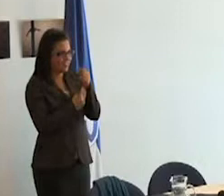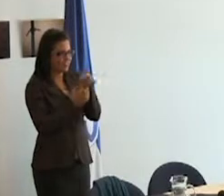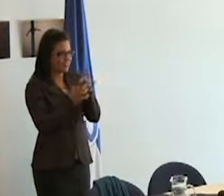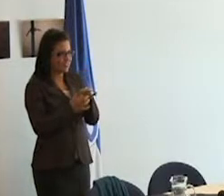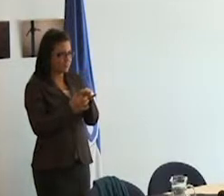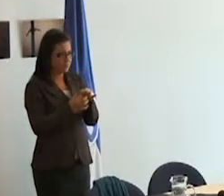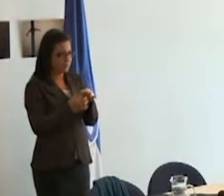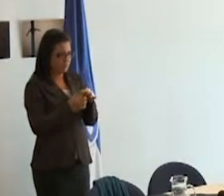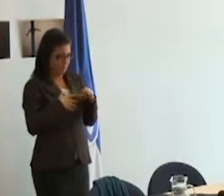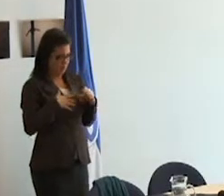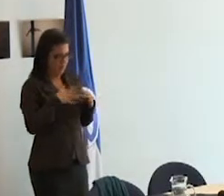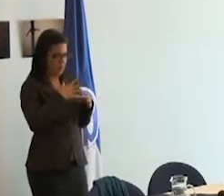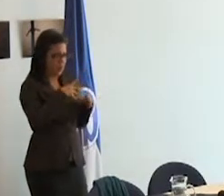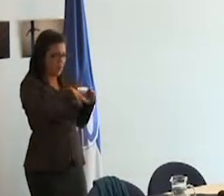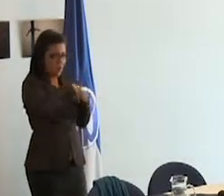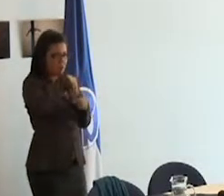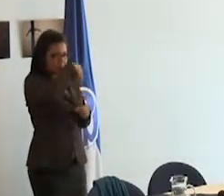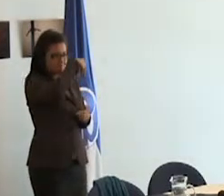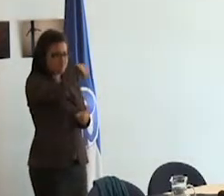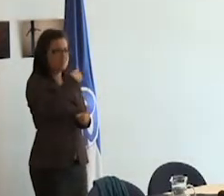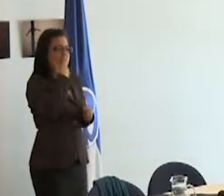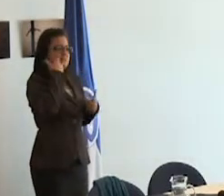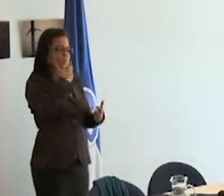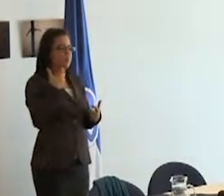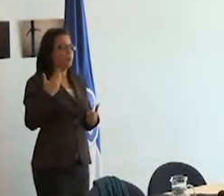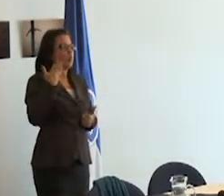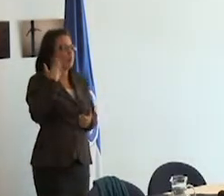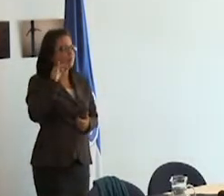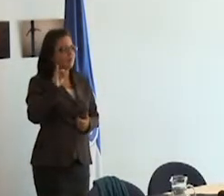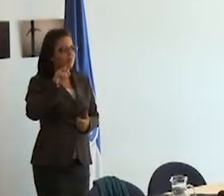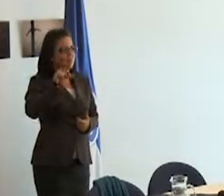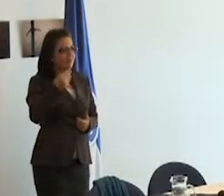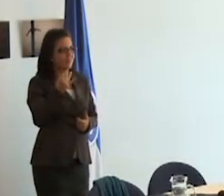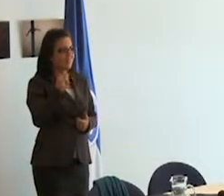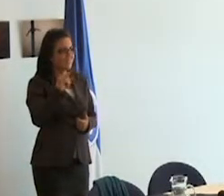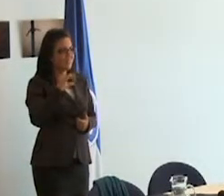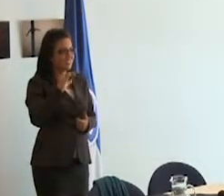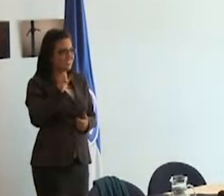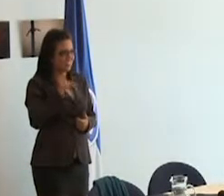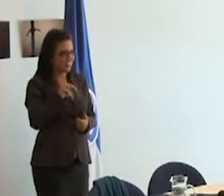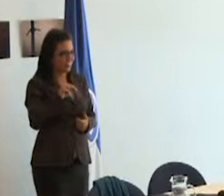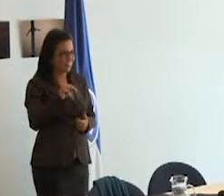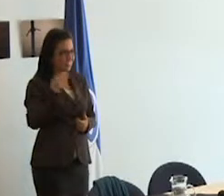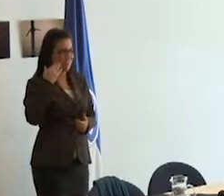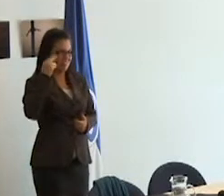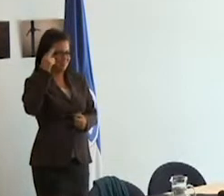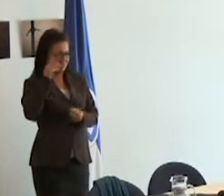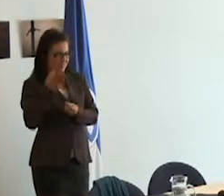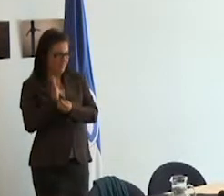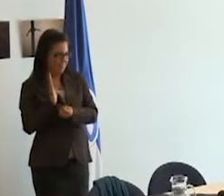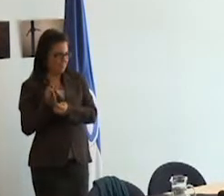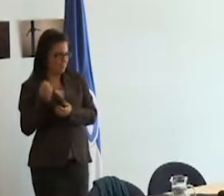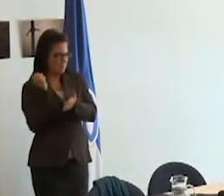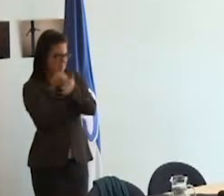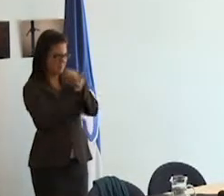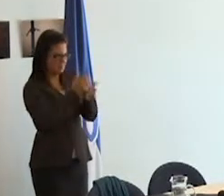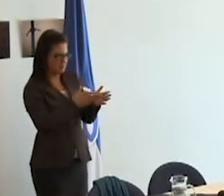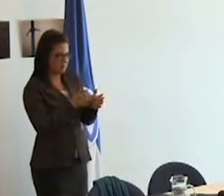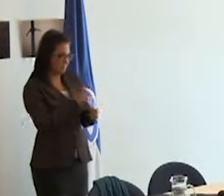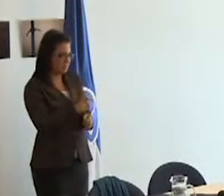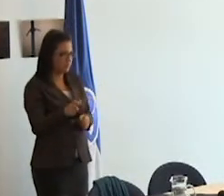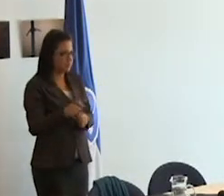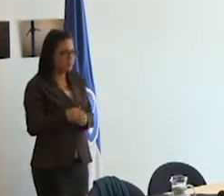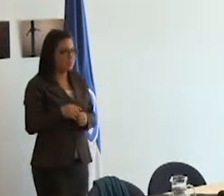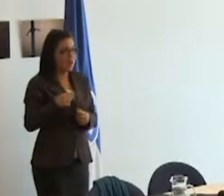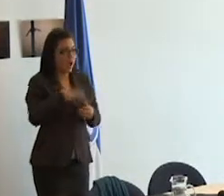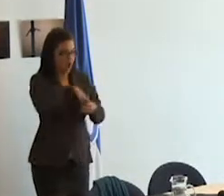fue enfáticamente mostrada durante la Inquisición. El alma está en la razón, el cuerpo no tiene nada que